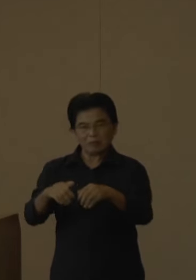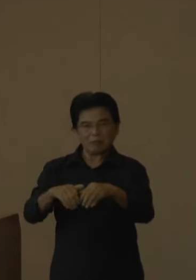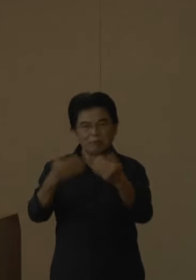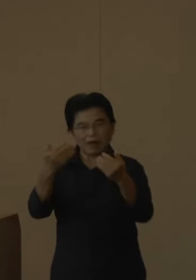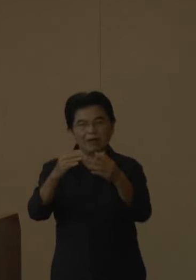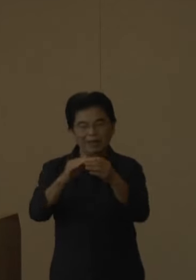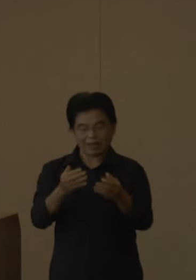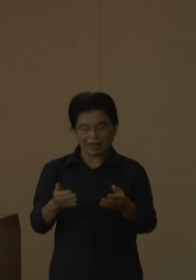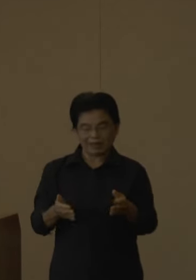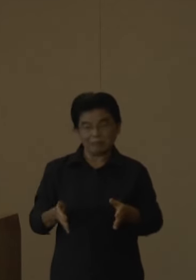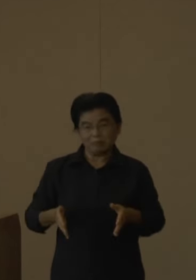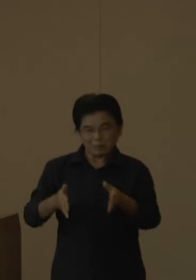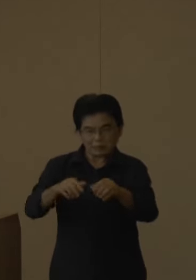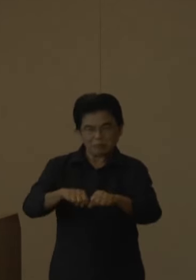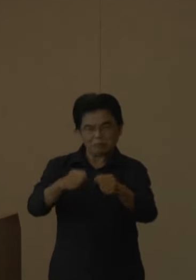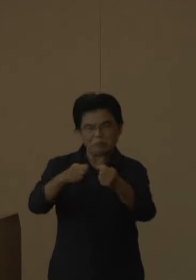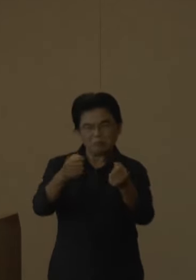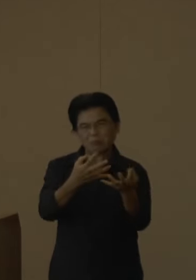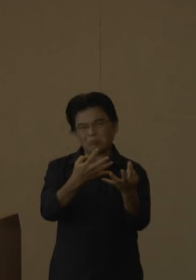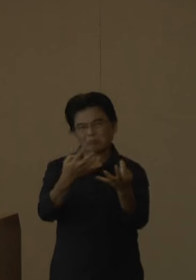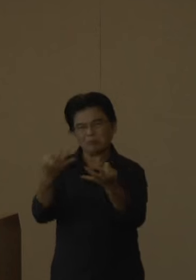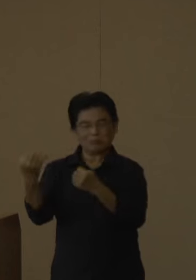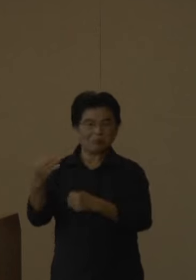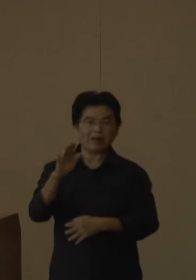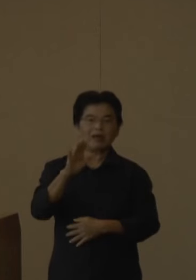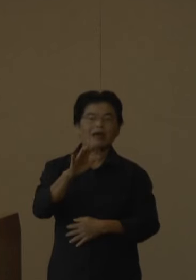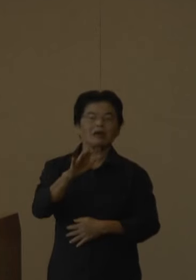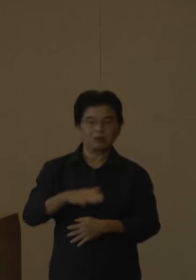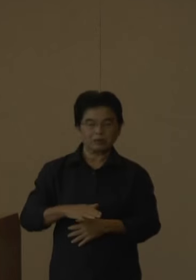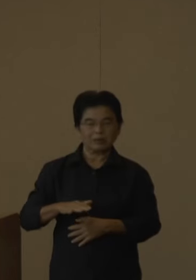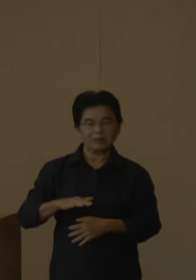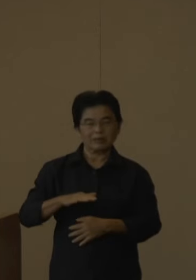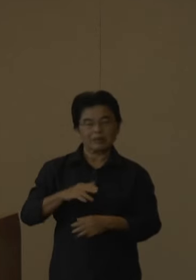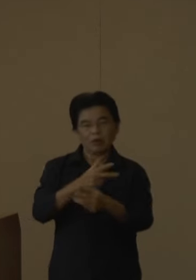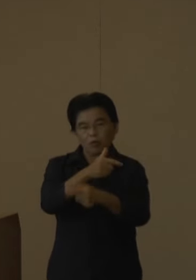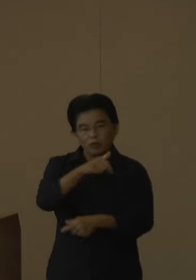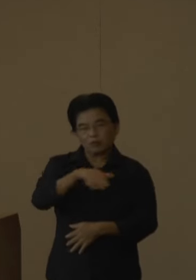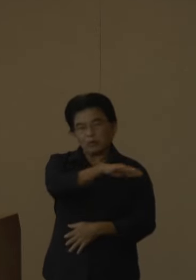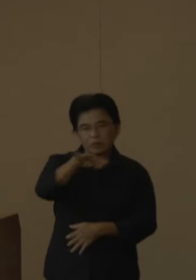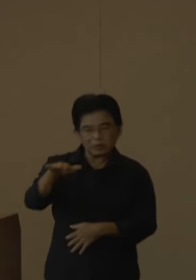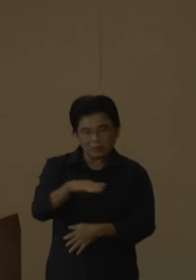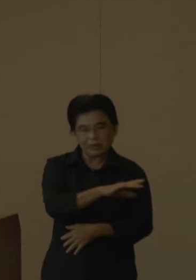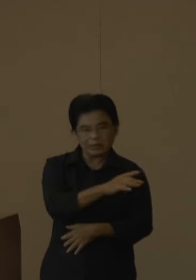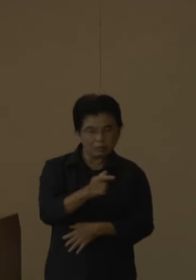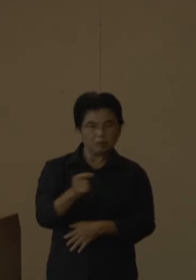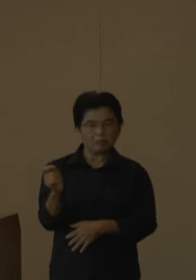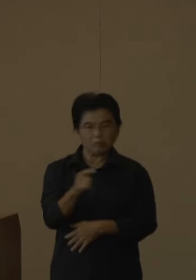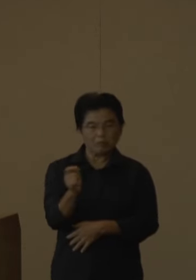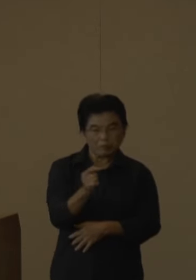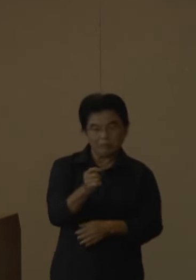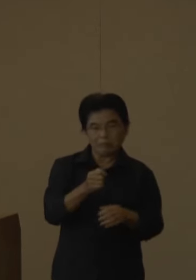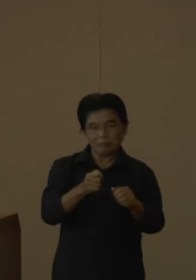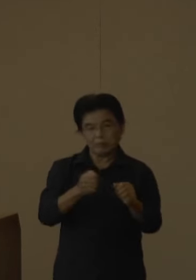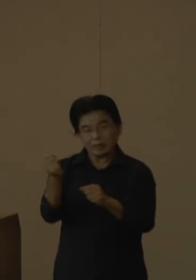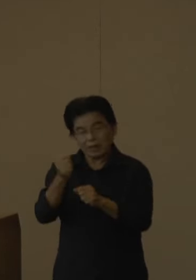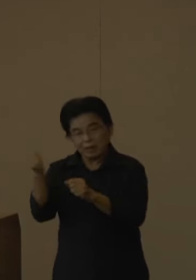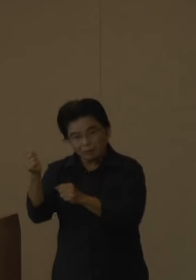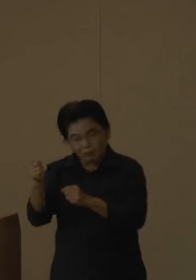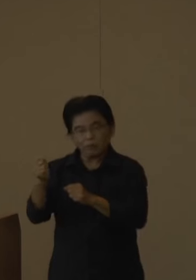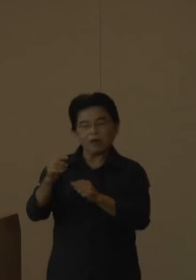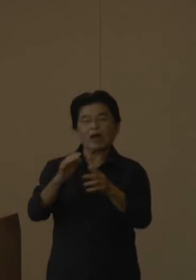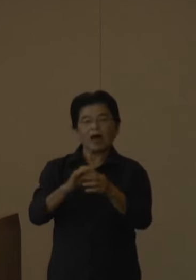道路の損壊など被害が多数発生する中、地域の皆様が適切かつ迅速な避難行動をなされたことが